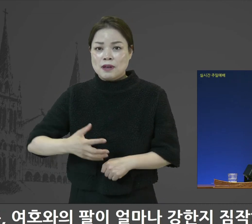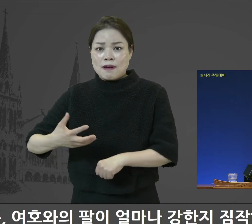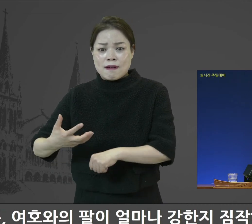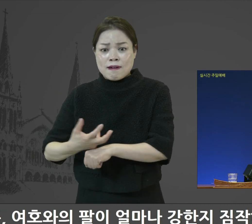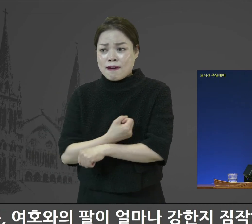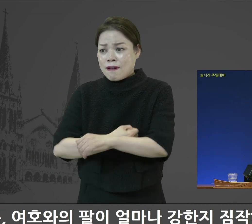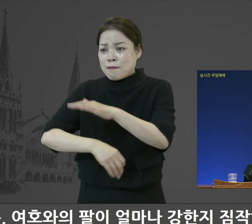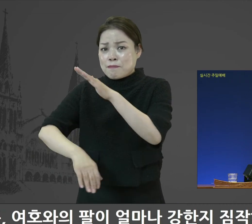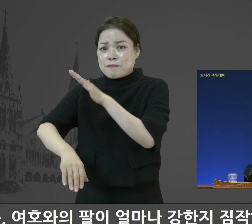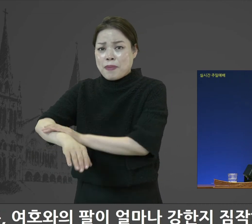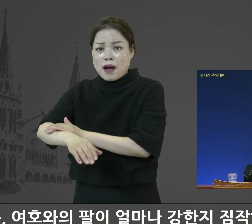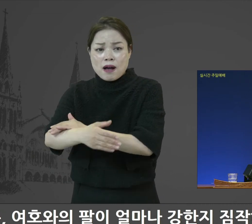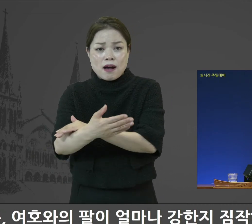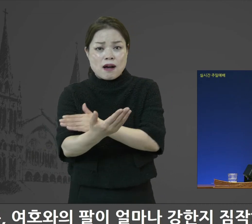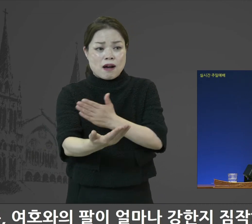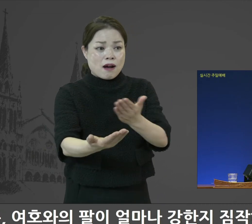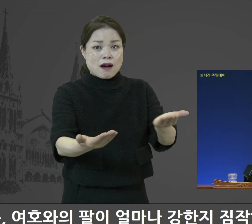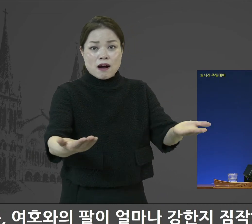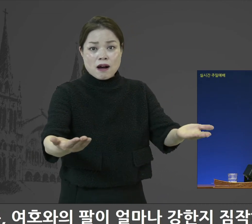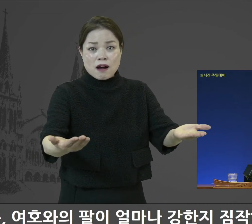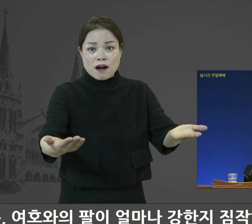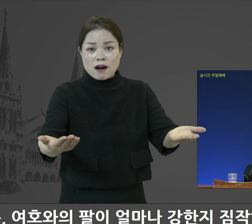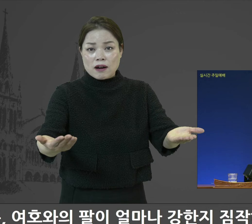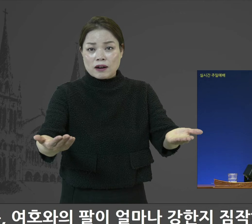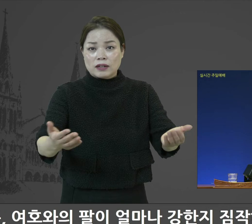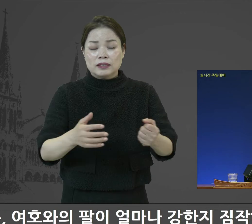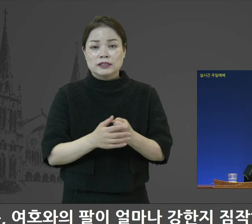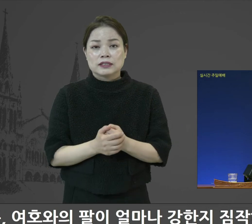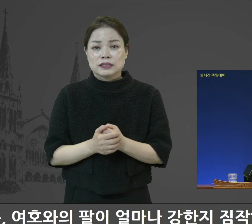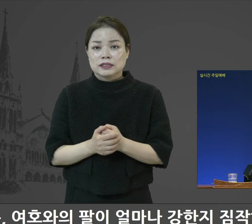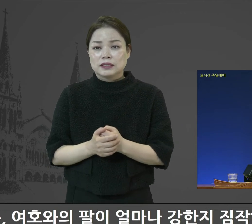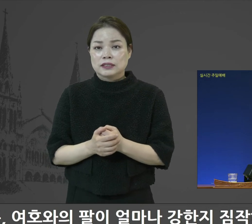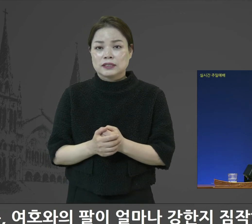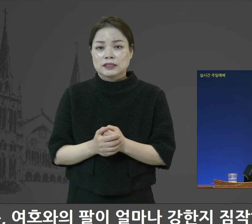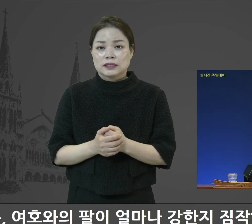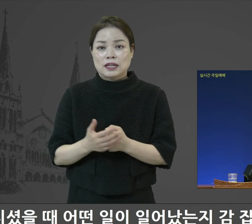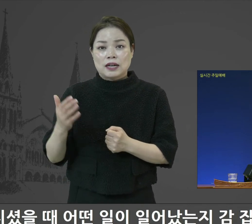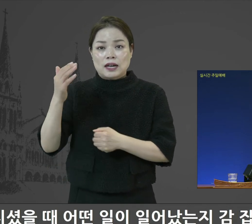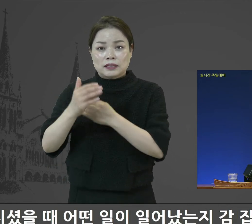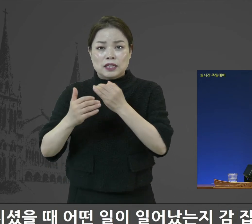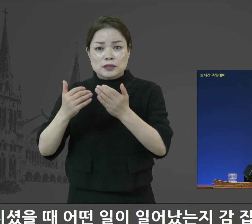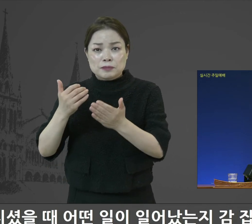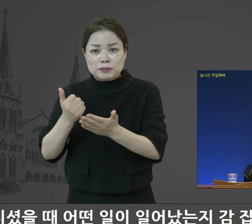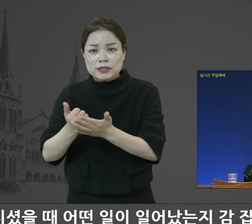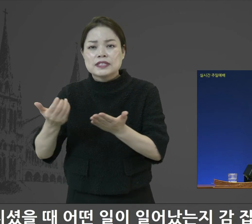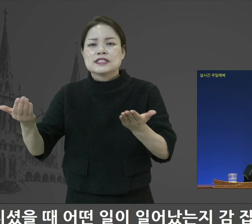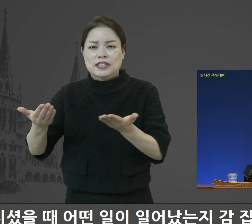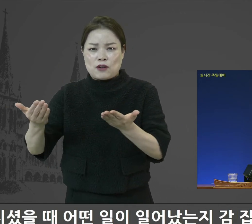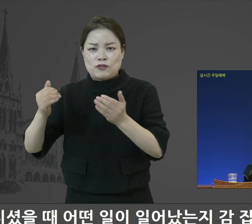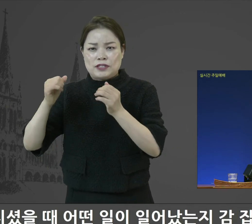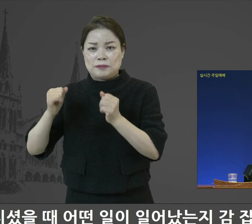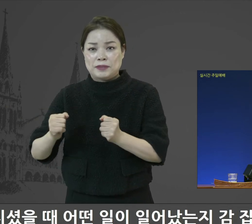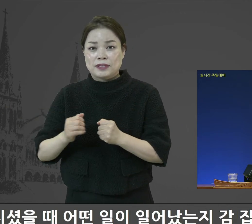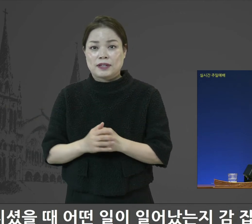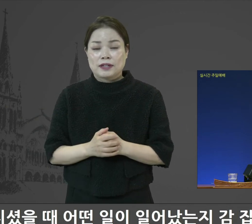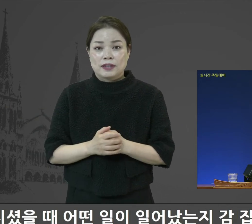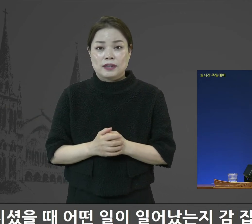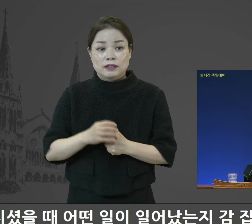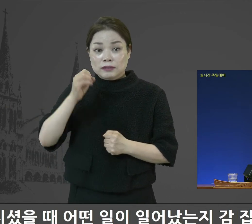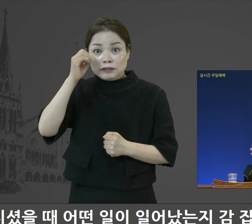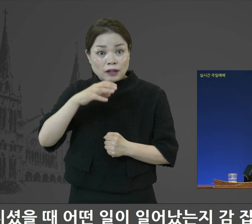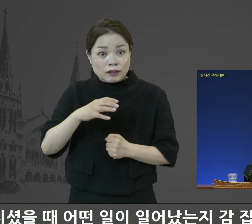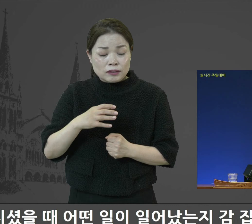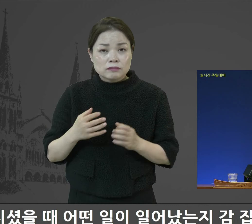강한 팔, 펴신 팔은 일하는 하나님을 설명하는 겁니다. 하나님은 일하고 계신 겁니다. 그냥